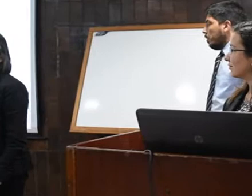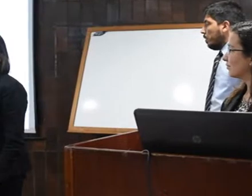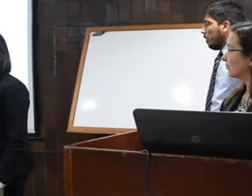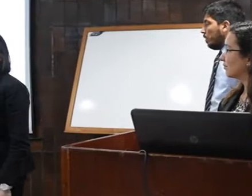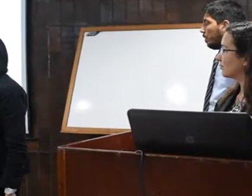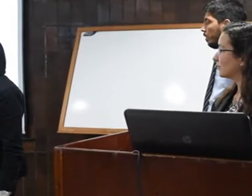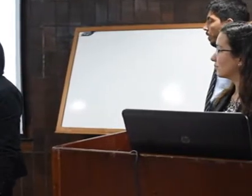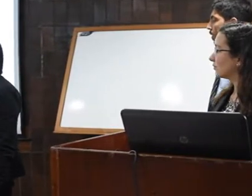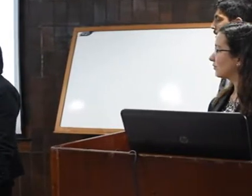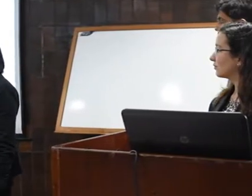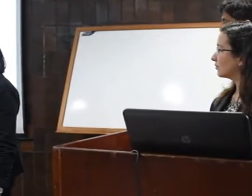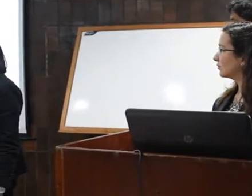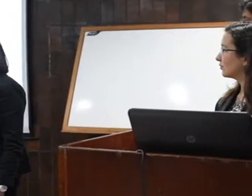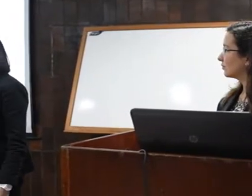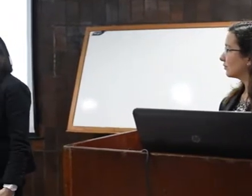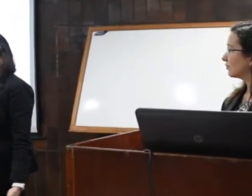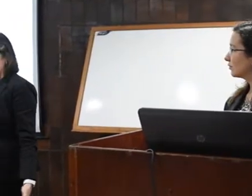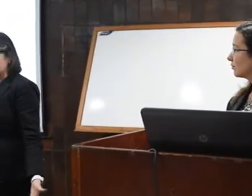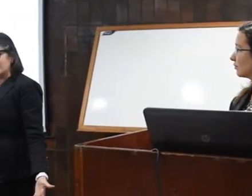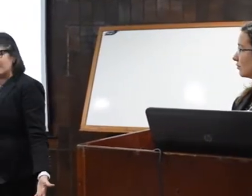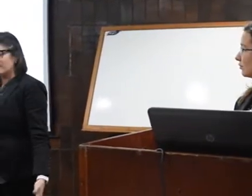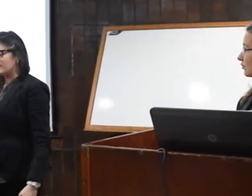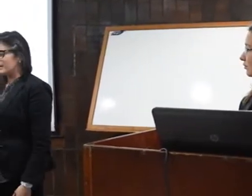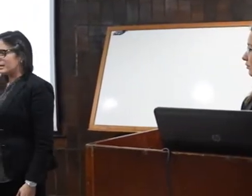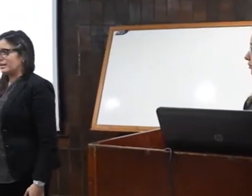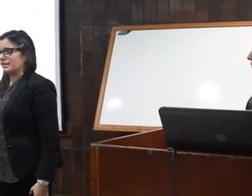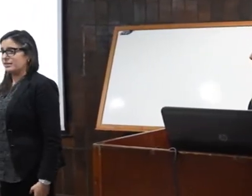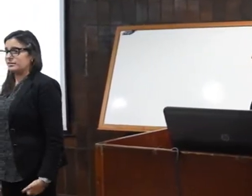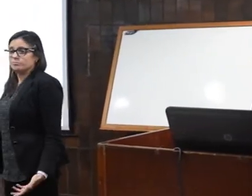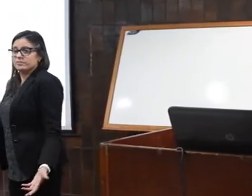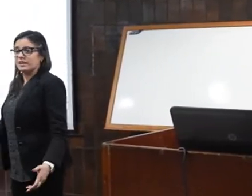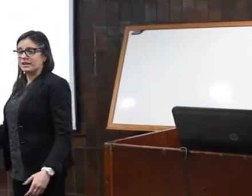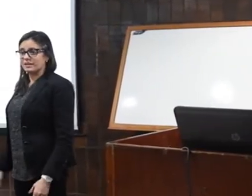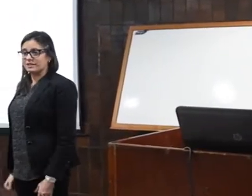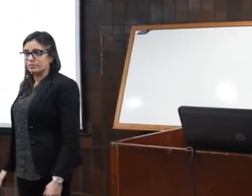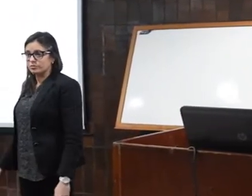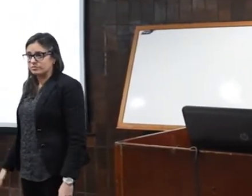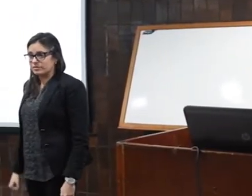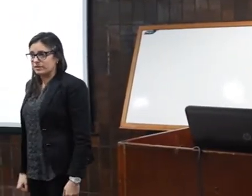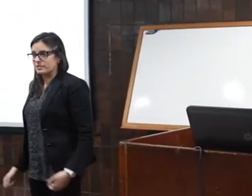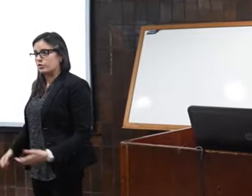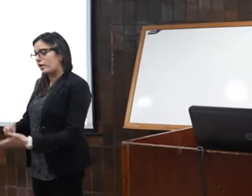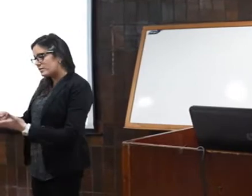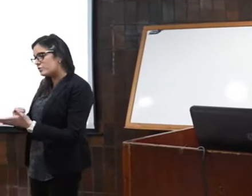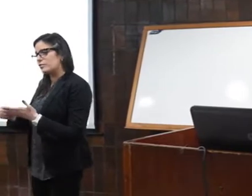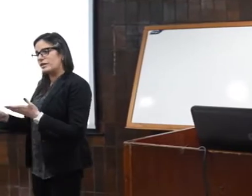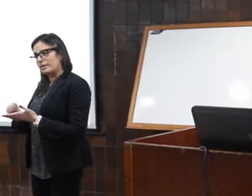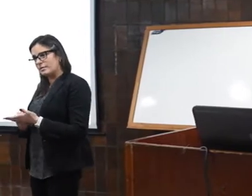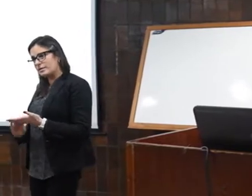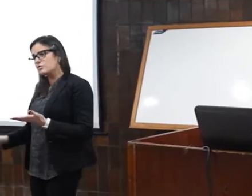incluso dios no tiene dinero de tráfico de órganos de con el proyectil yo así que regresamos